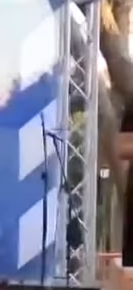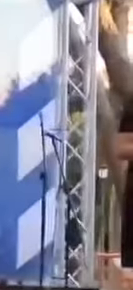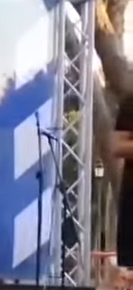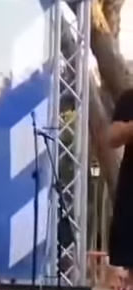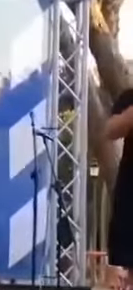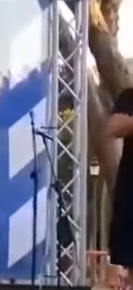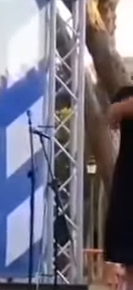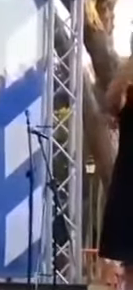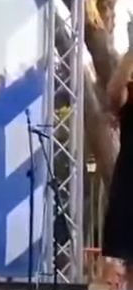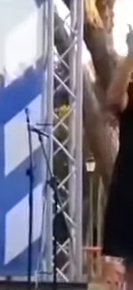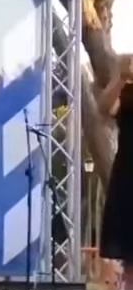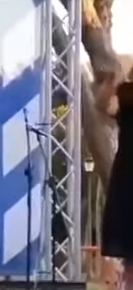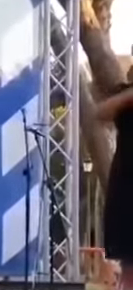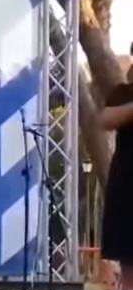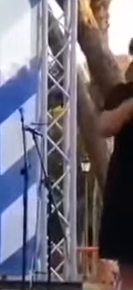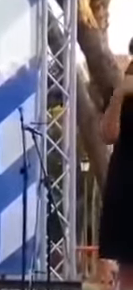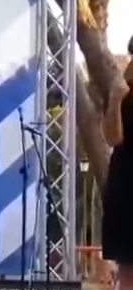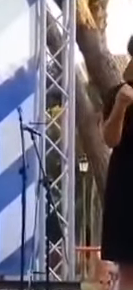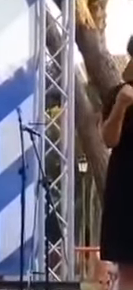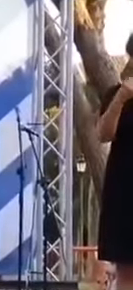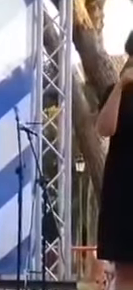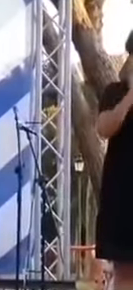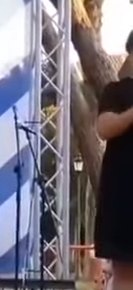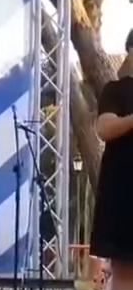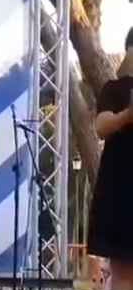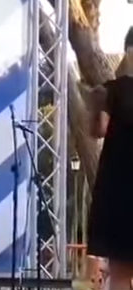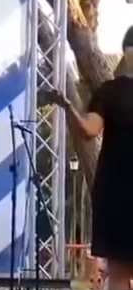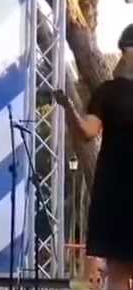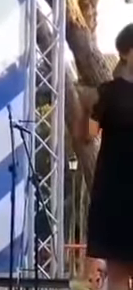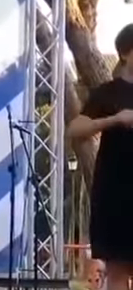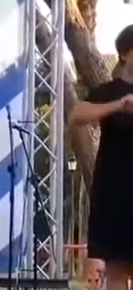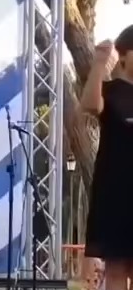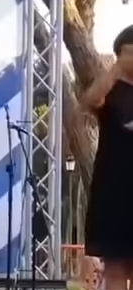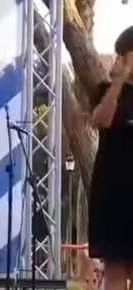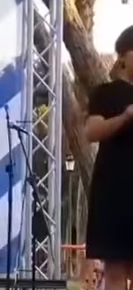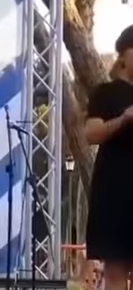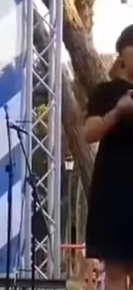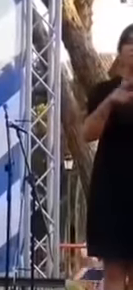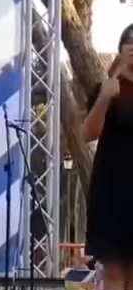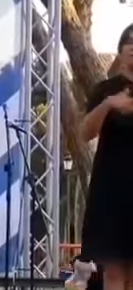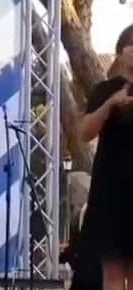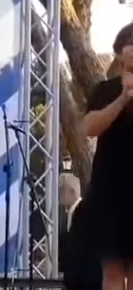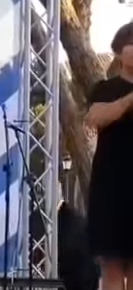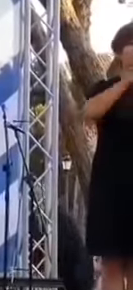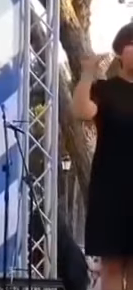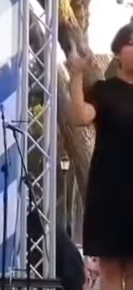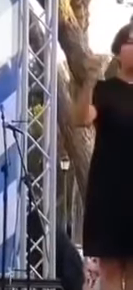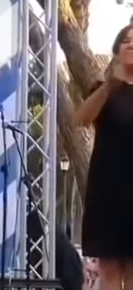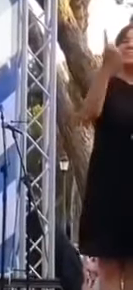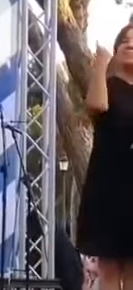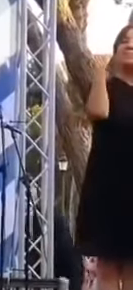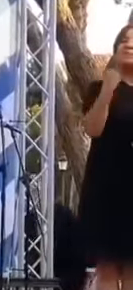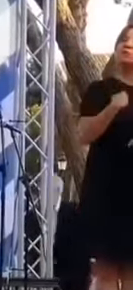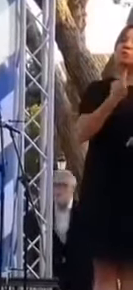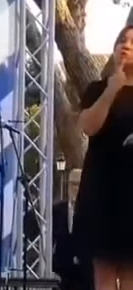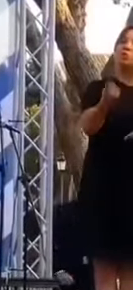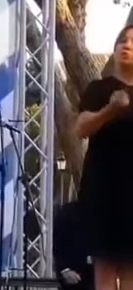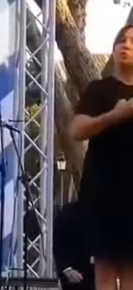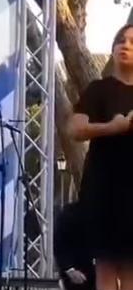In una nazione nella quale per le forze politiche l'Italia non viene prima di tutto, ha fatto scalpore. Che io ieri abbia